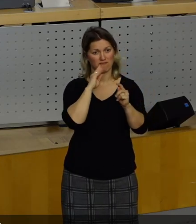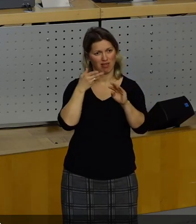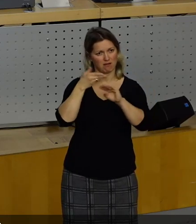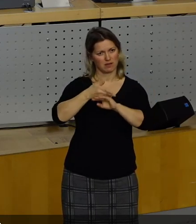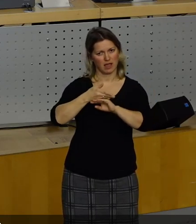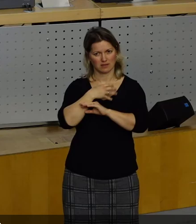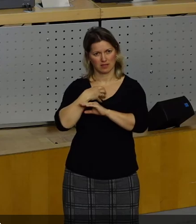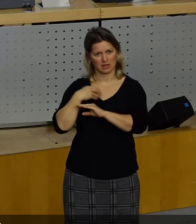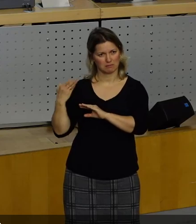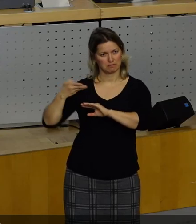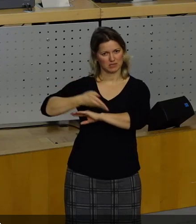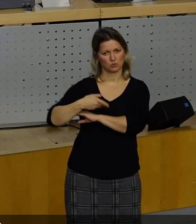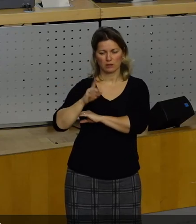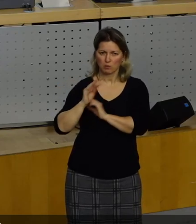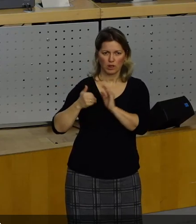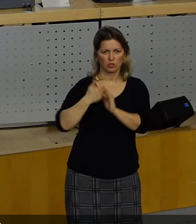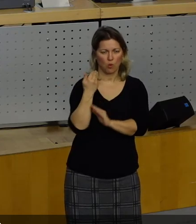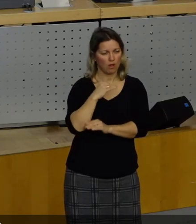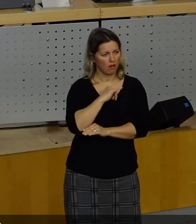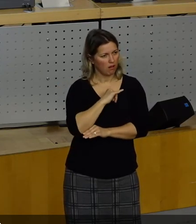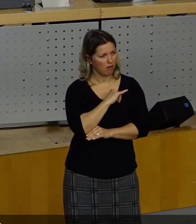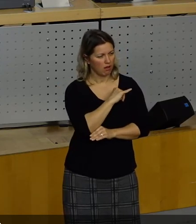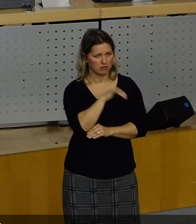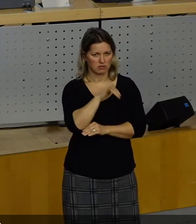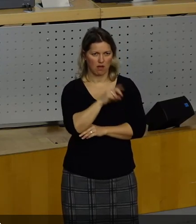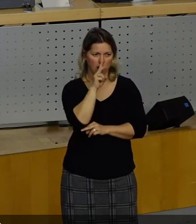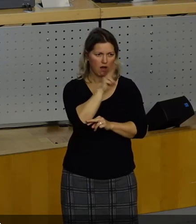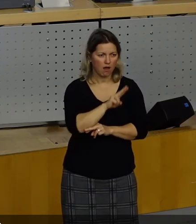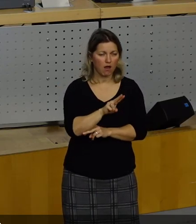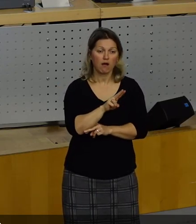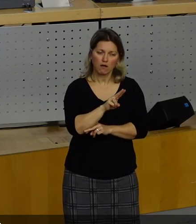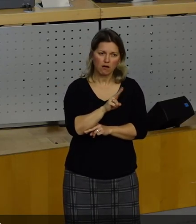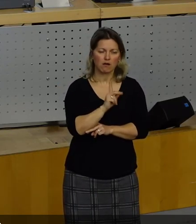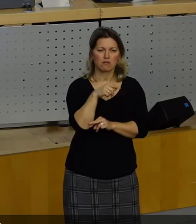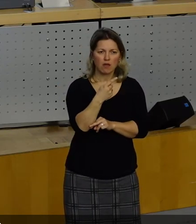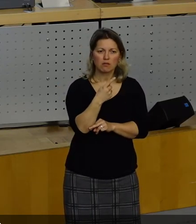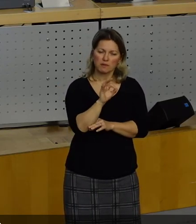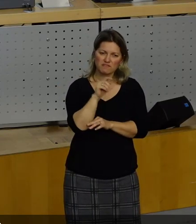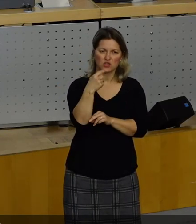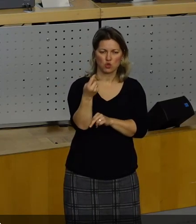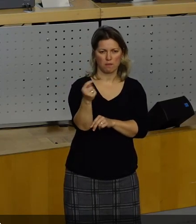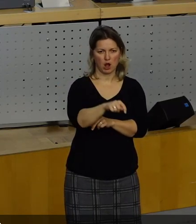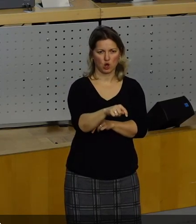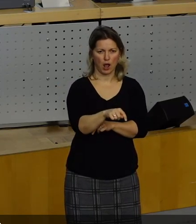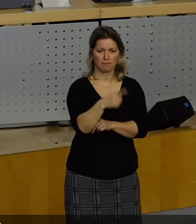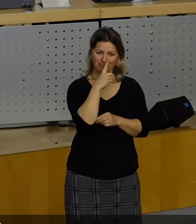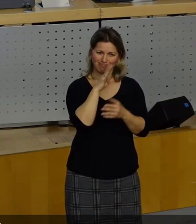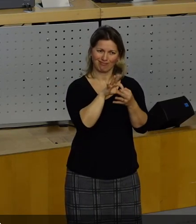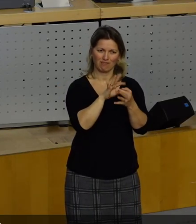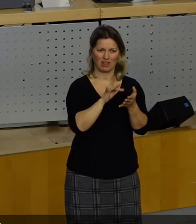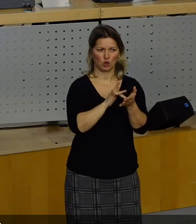wieder aufs Neue etwas zu entdecken gibt, welches sich dann in unsere bestehende historische Bausubstanz einführt.